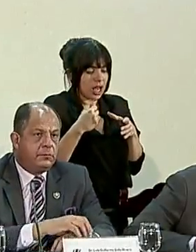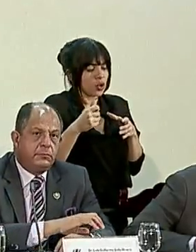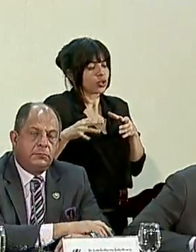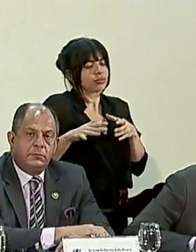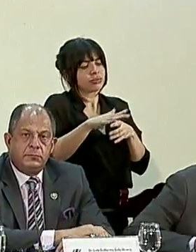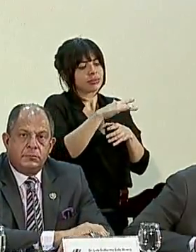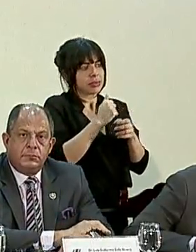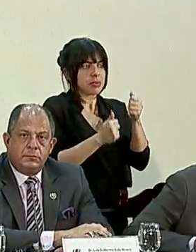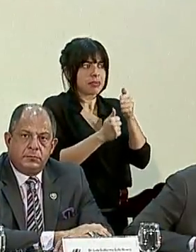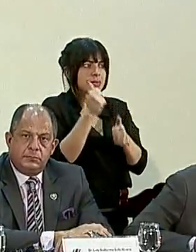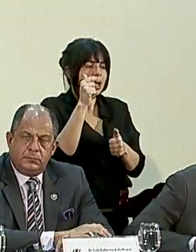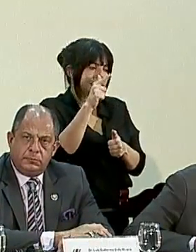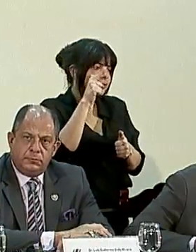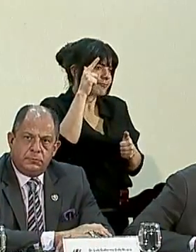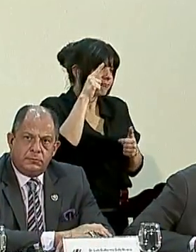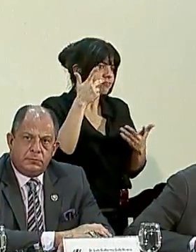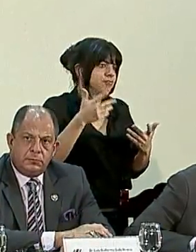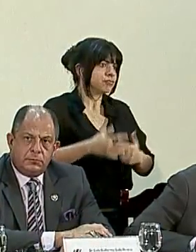Ahí